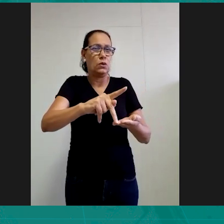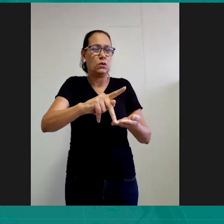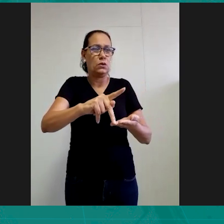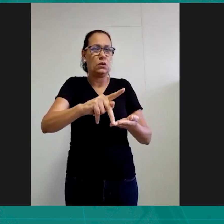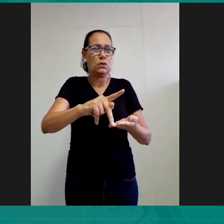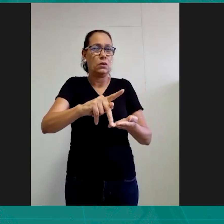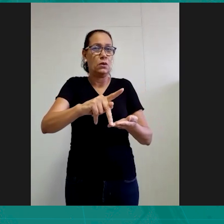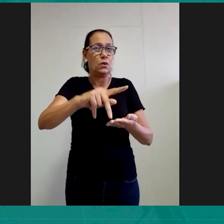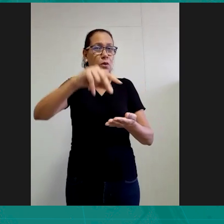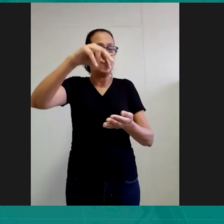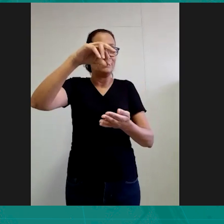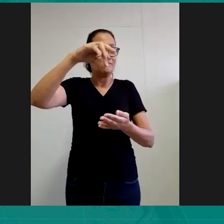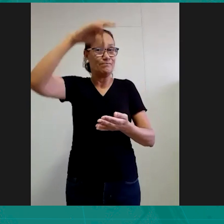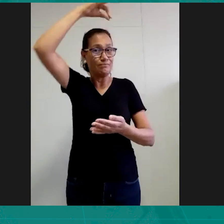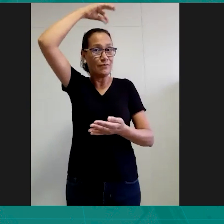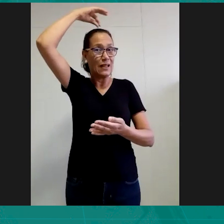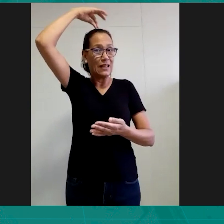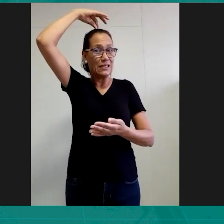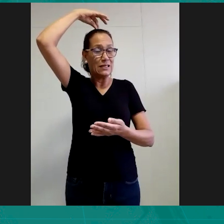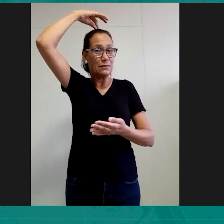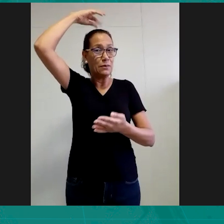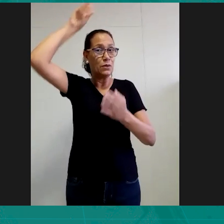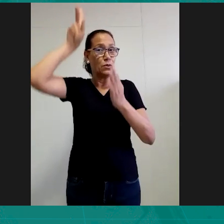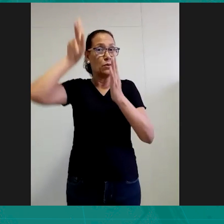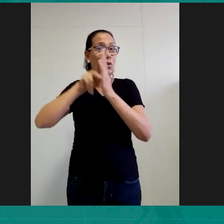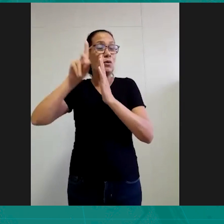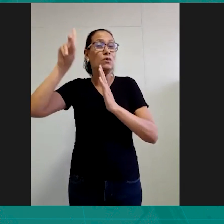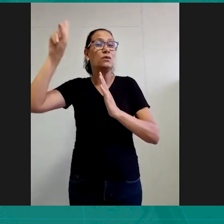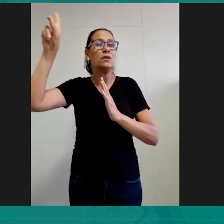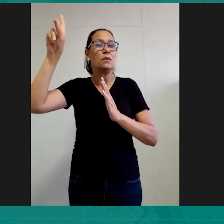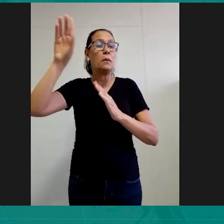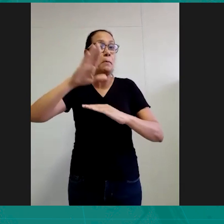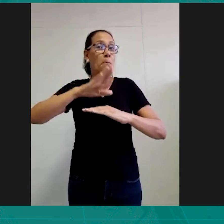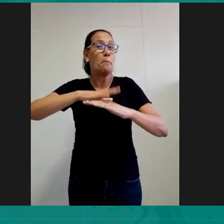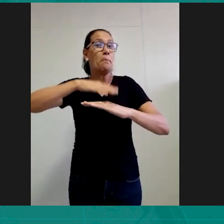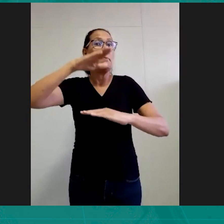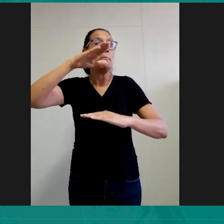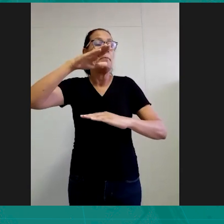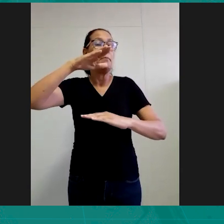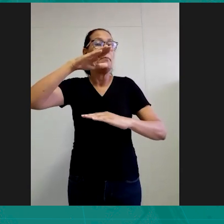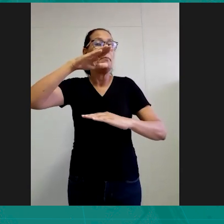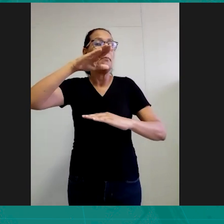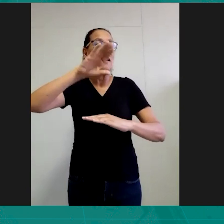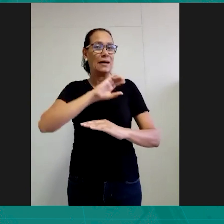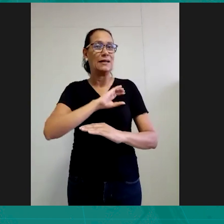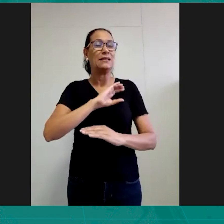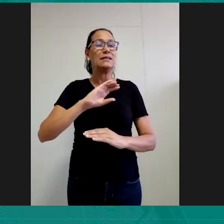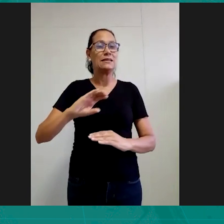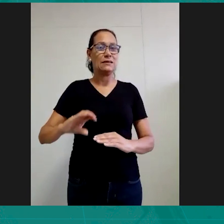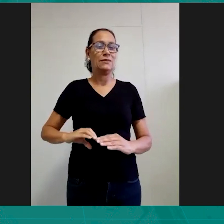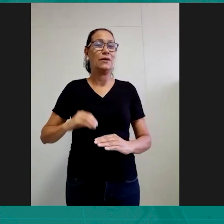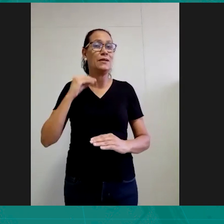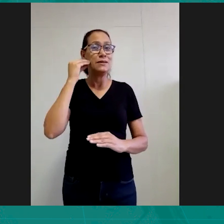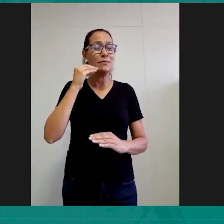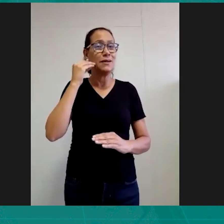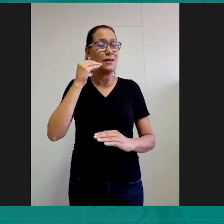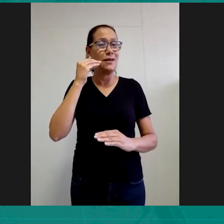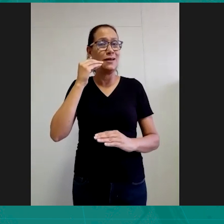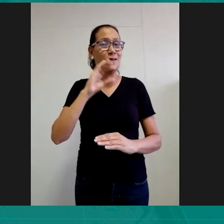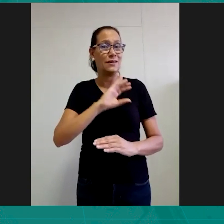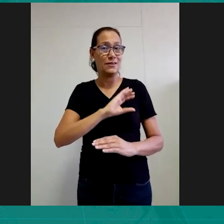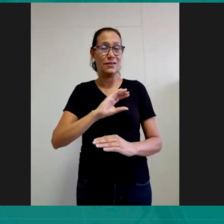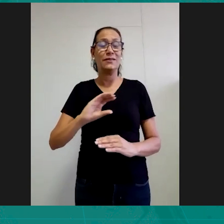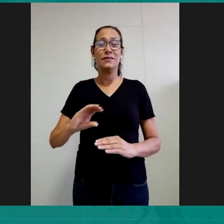de Deus, acrescido de elementos de Cristo, experiências humanas de Cristo. E agora,